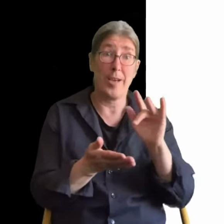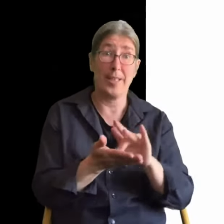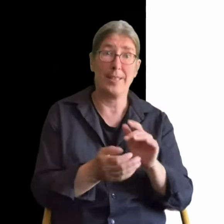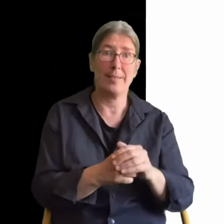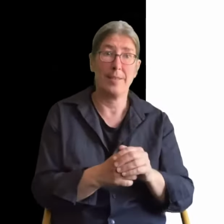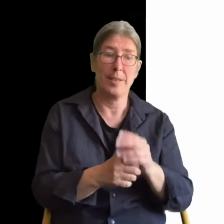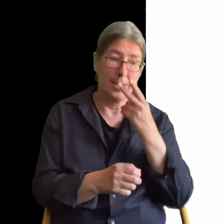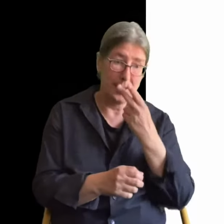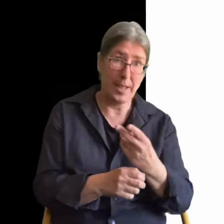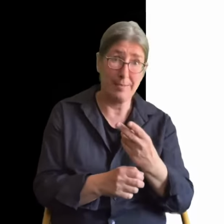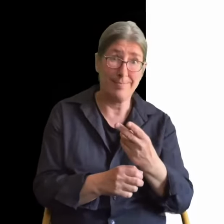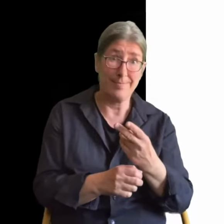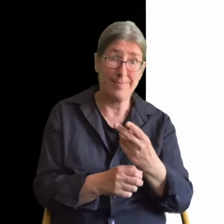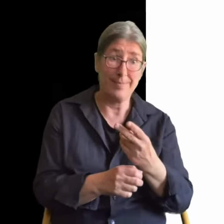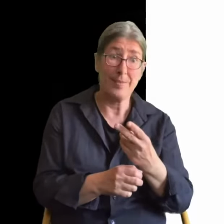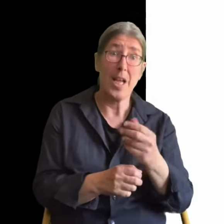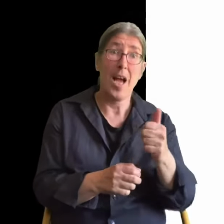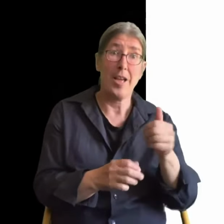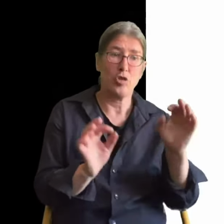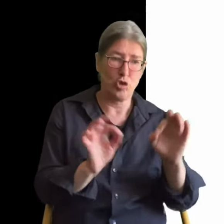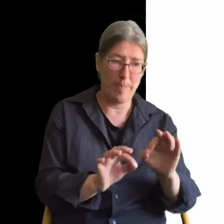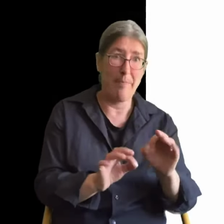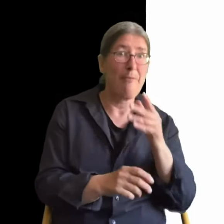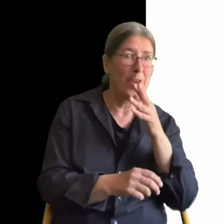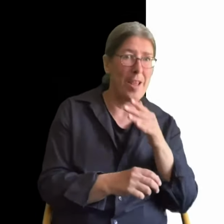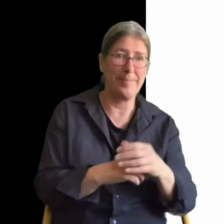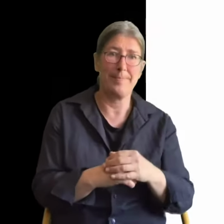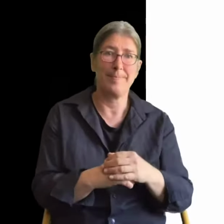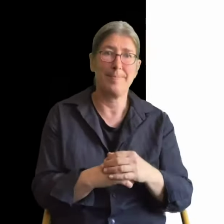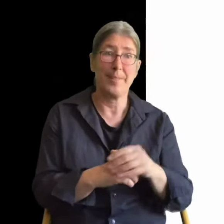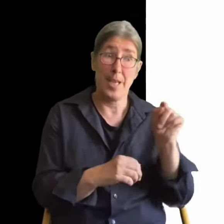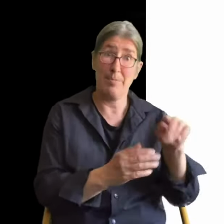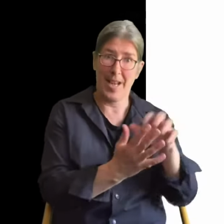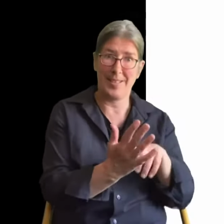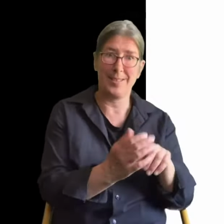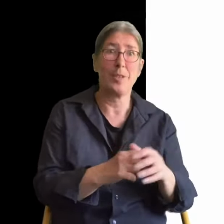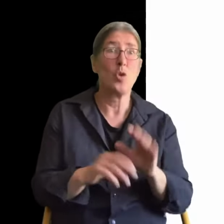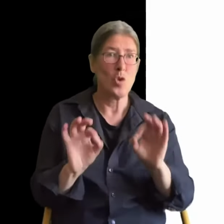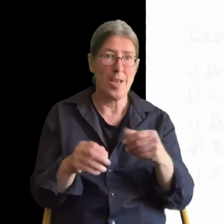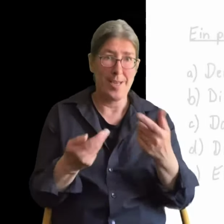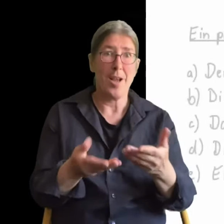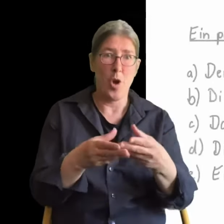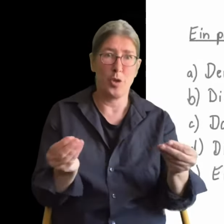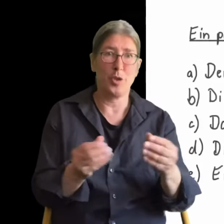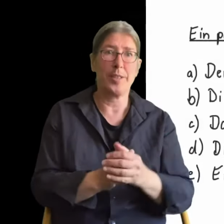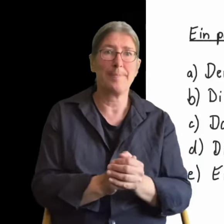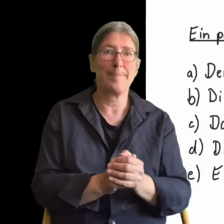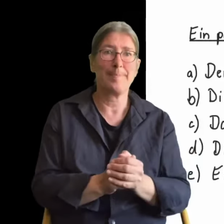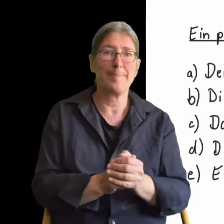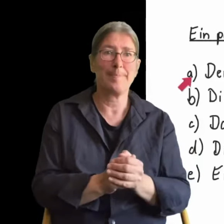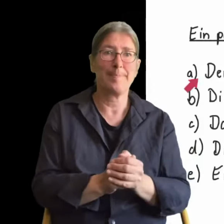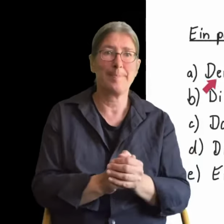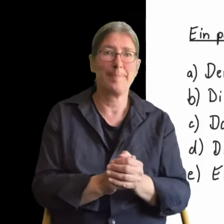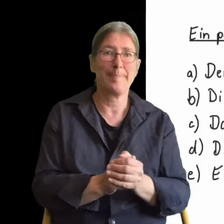aufmerksam Schülerin sieht ein schlimm Fehler im Text. Gut, und hier